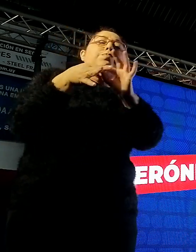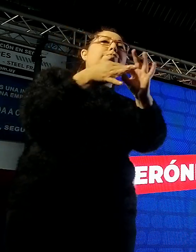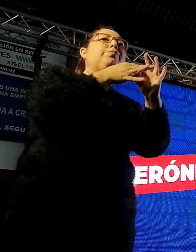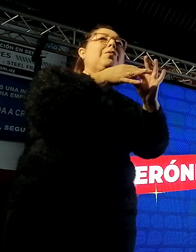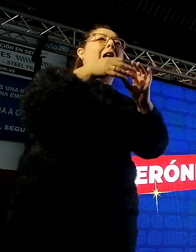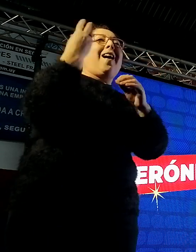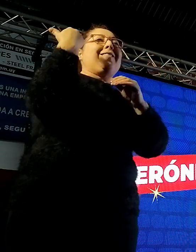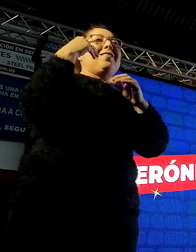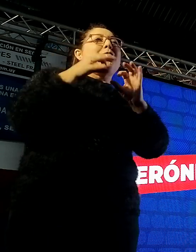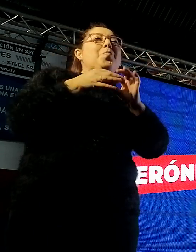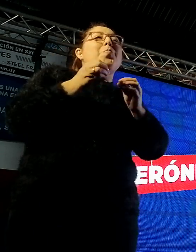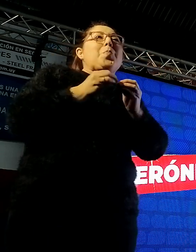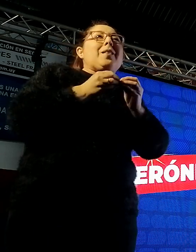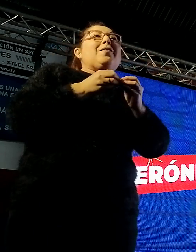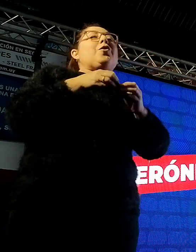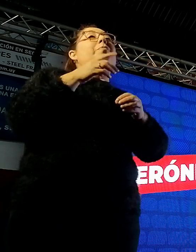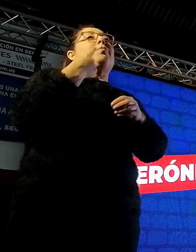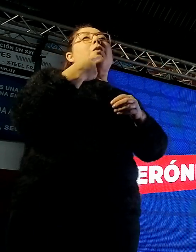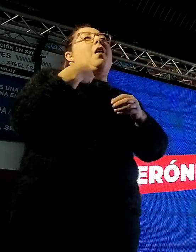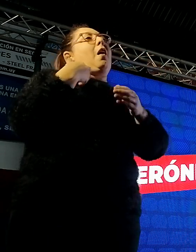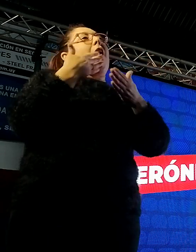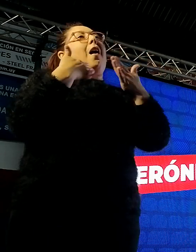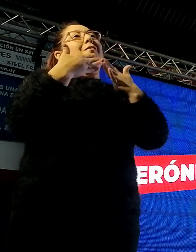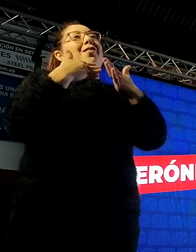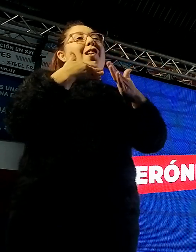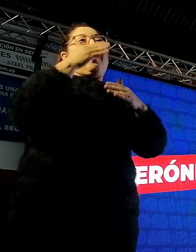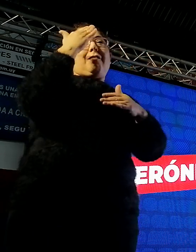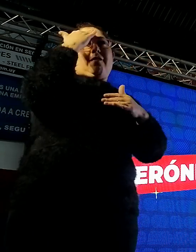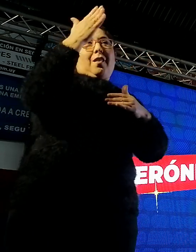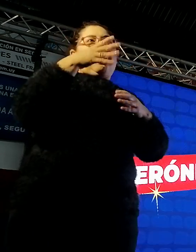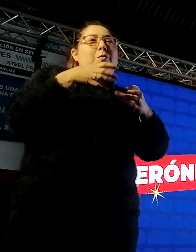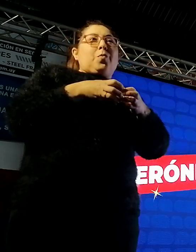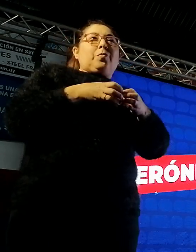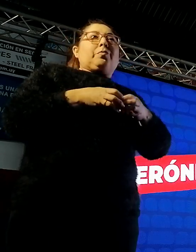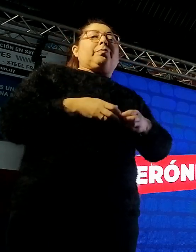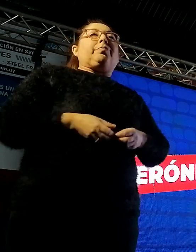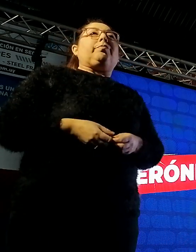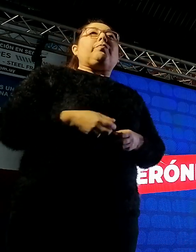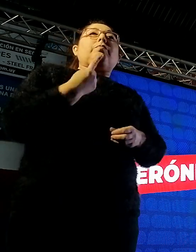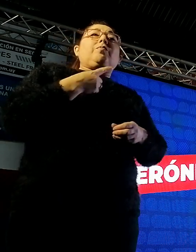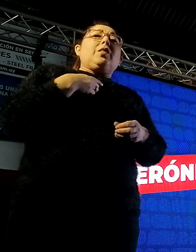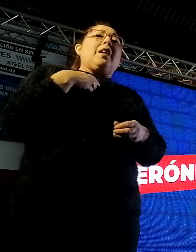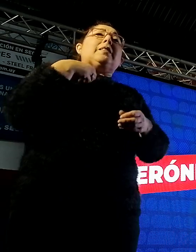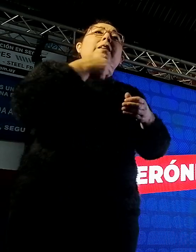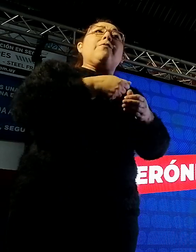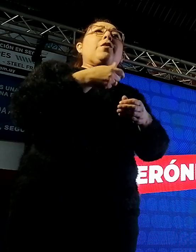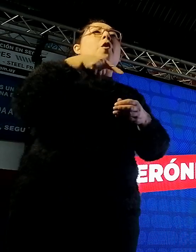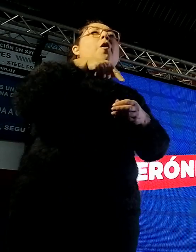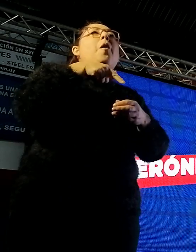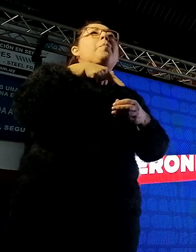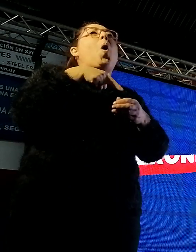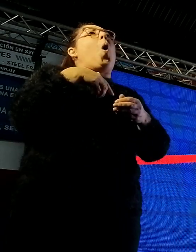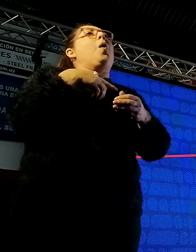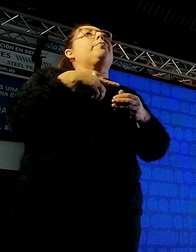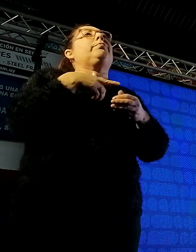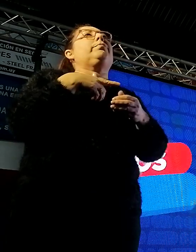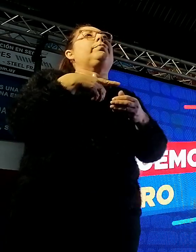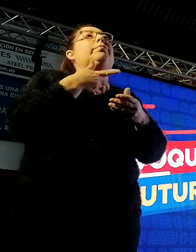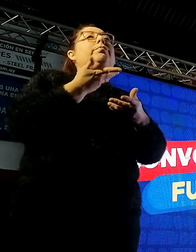Sereñi entendía de la construcción programática del Frente Amplio El desafío de la construcción programática